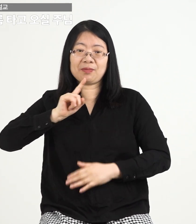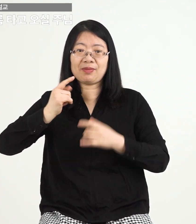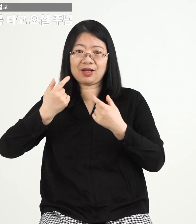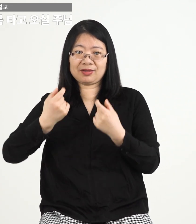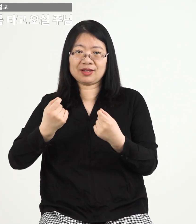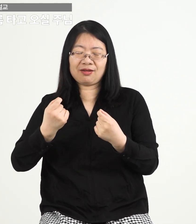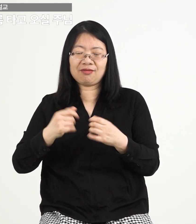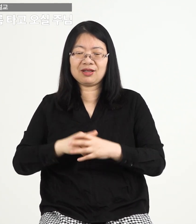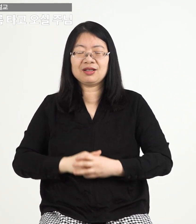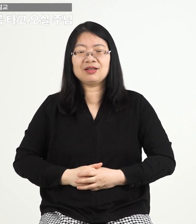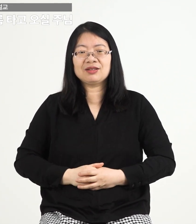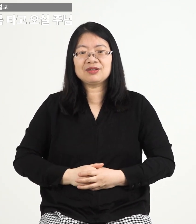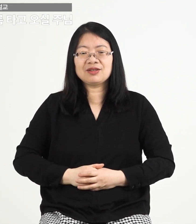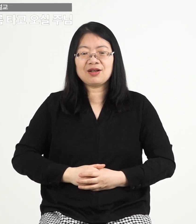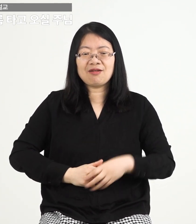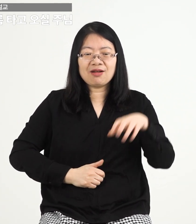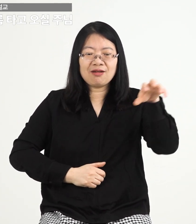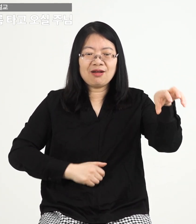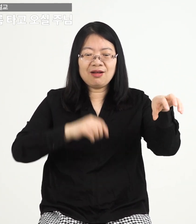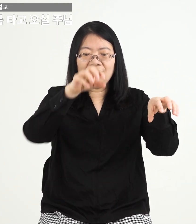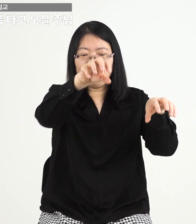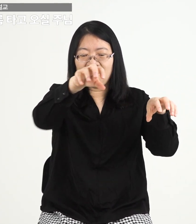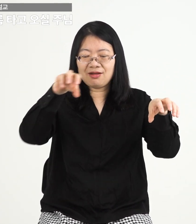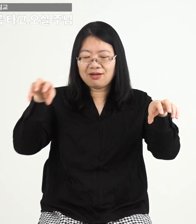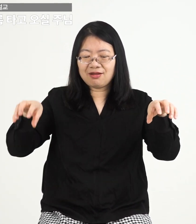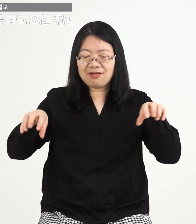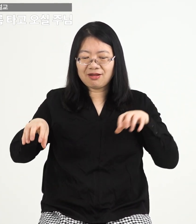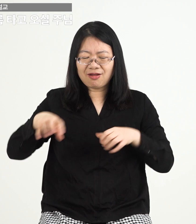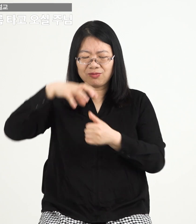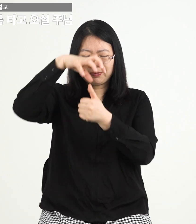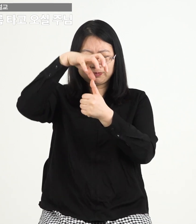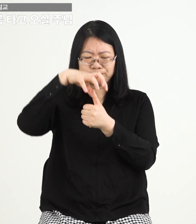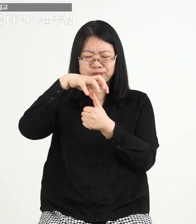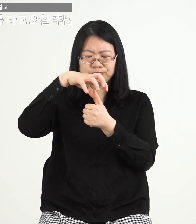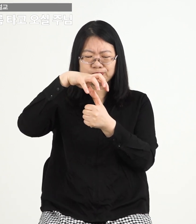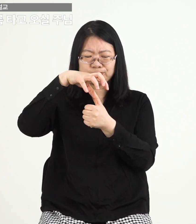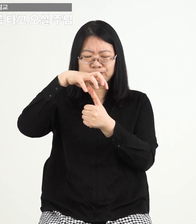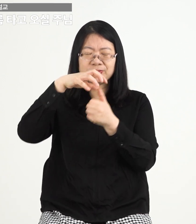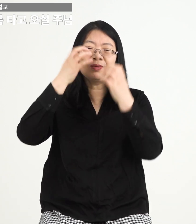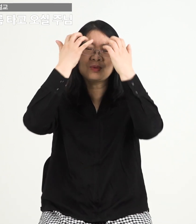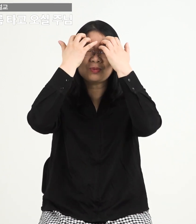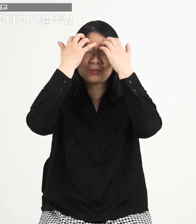것처럼 사방으로 우겨쌈을 당하는 고난 속에 있었어요.